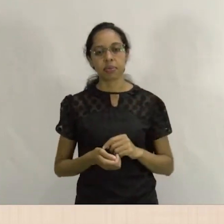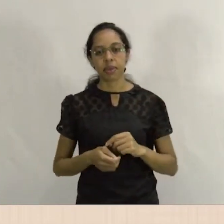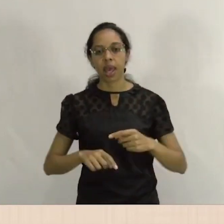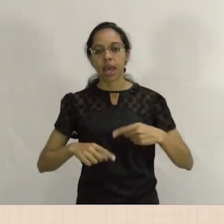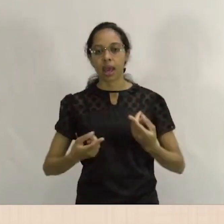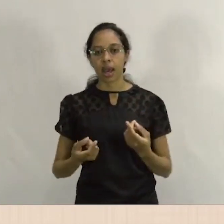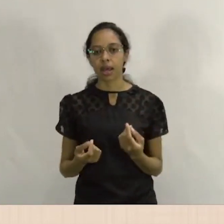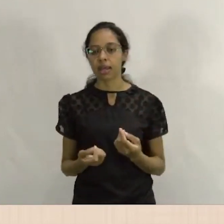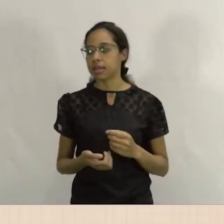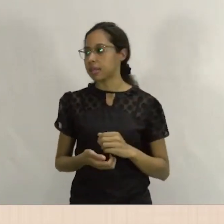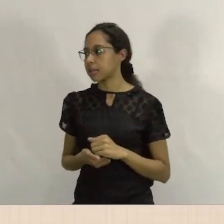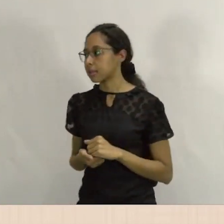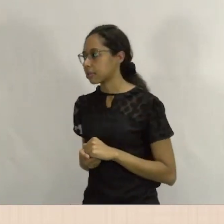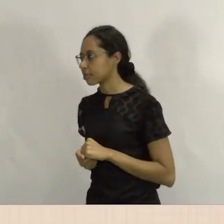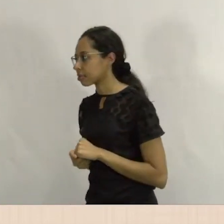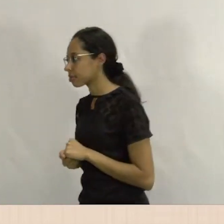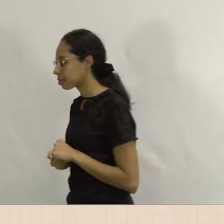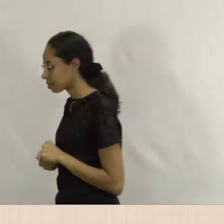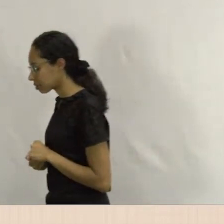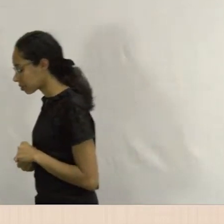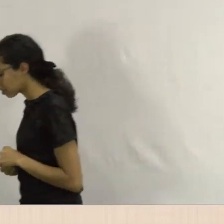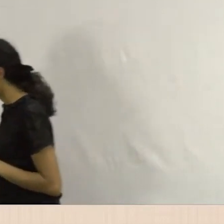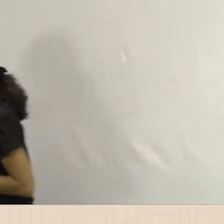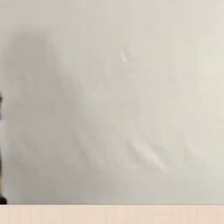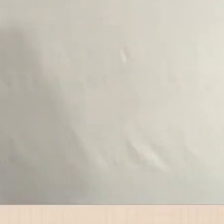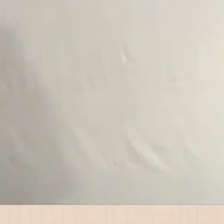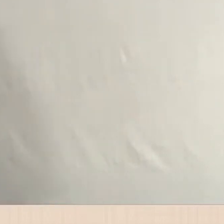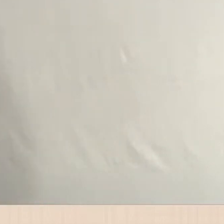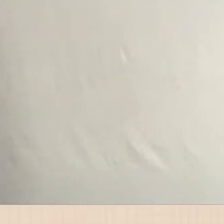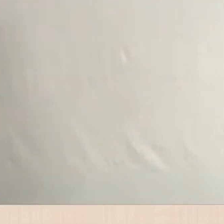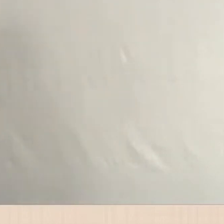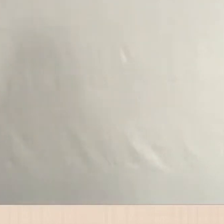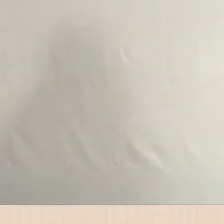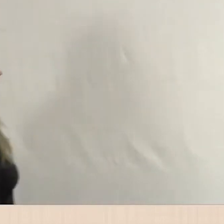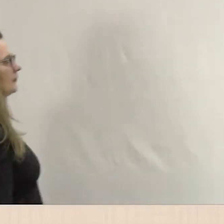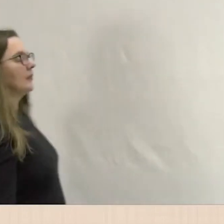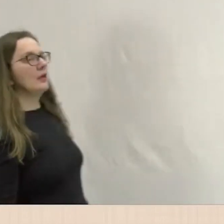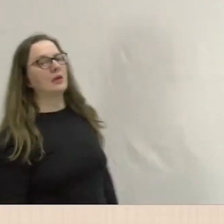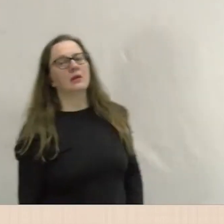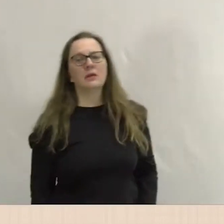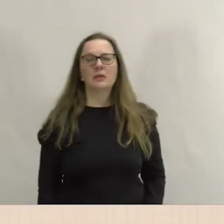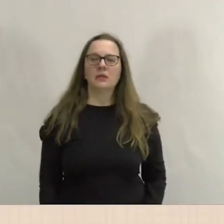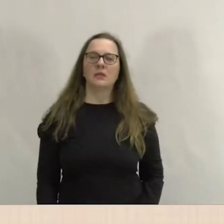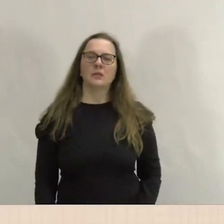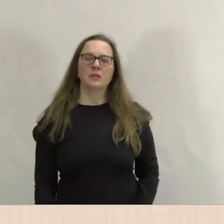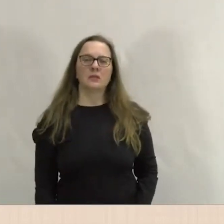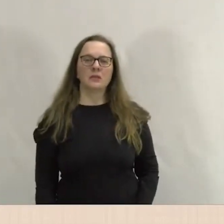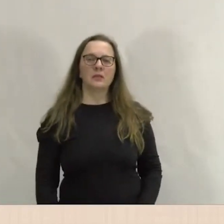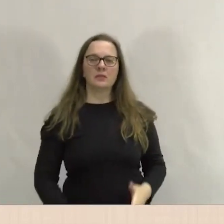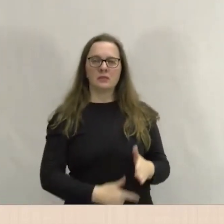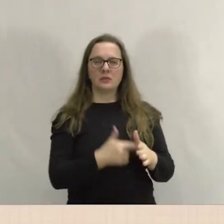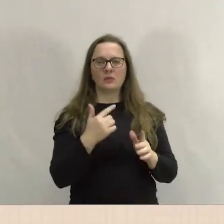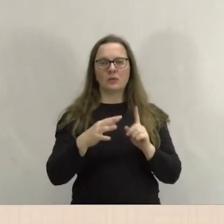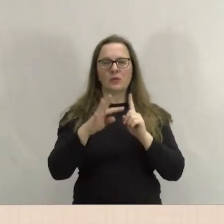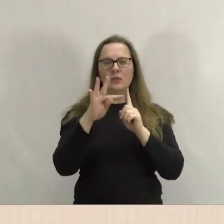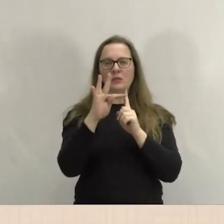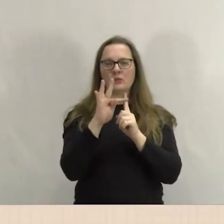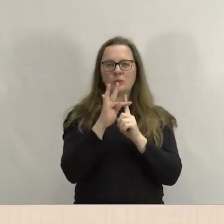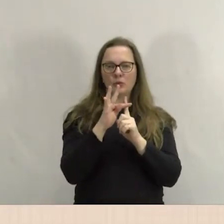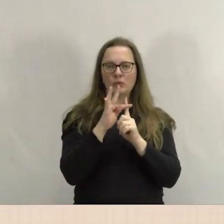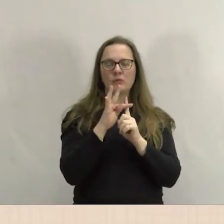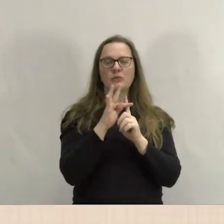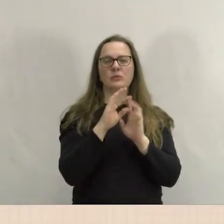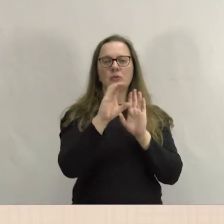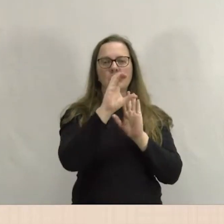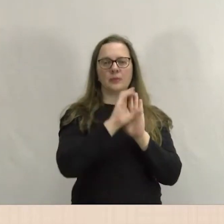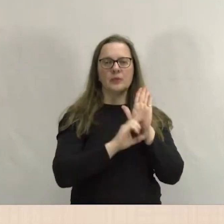Nero quer matá-lo, já estava próximo da morte. 2 Timóteo capítulo 1, versículo 15,